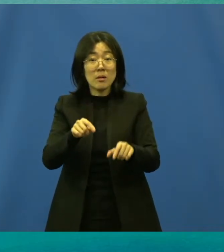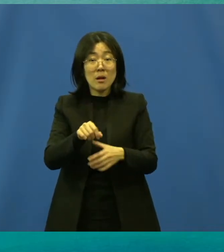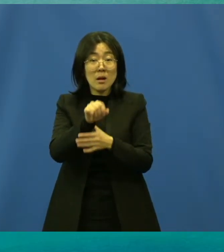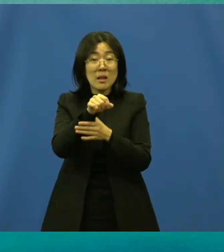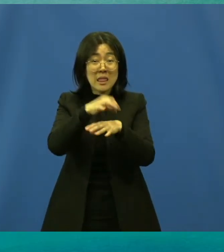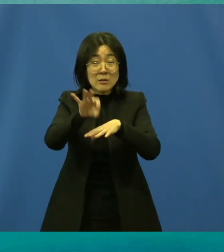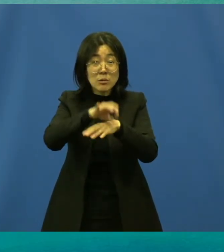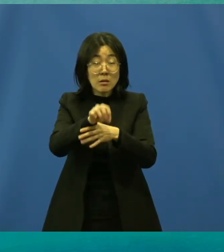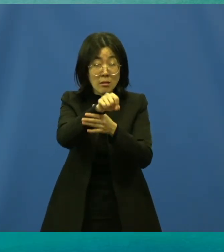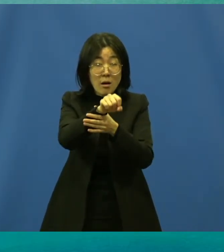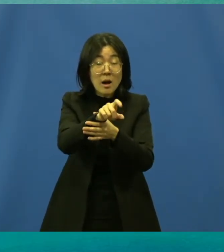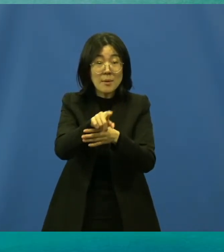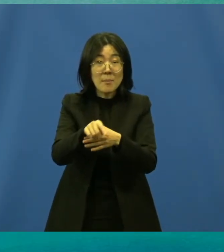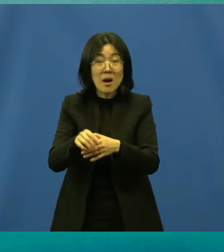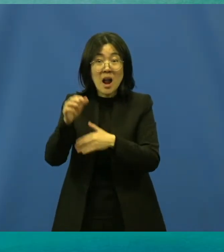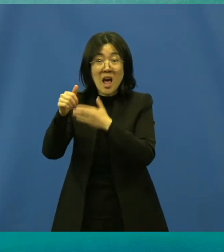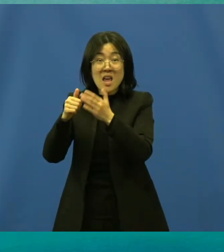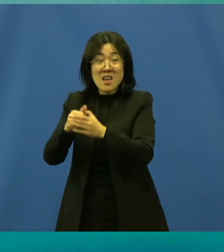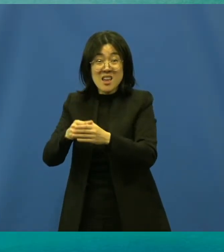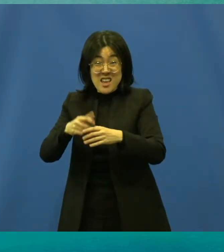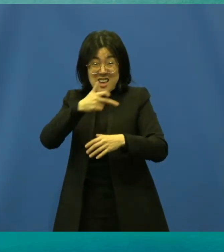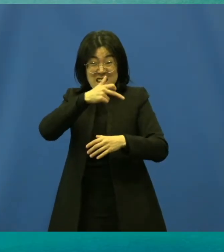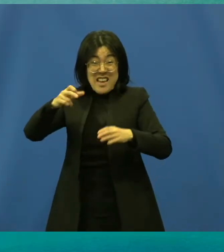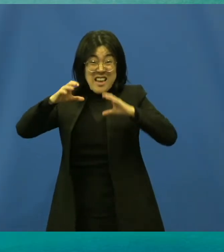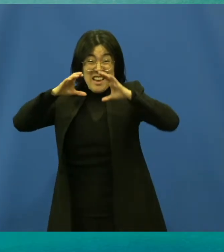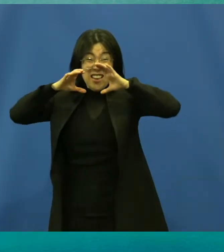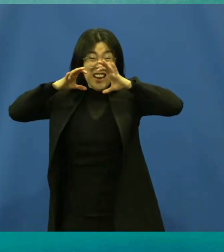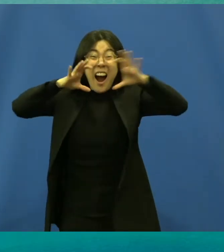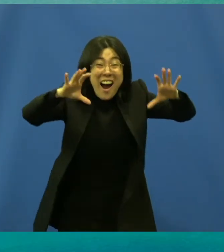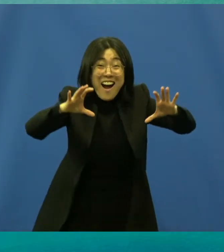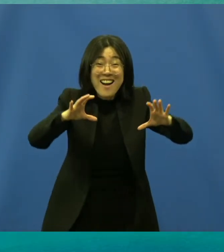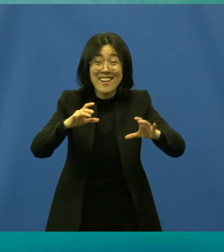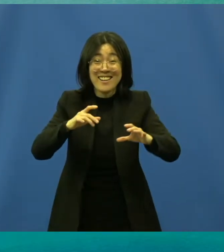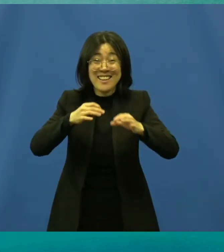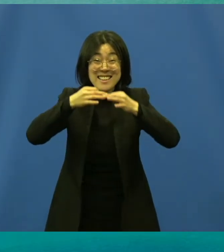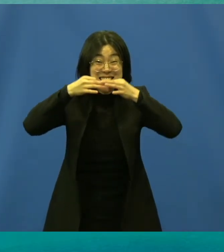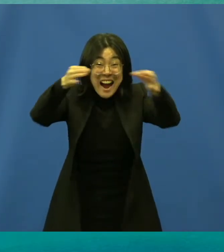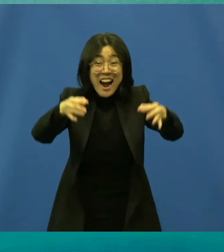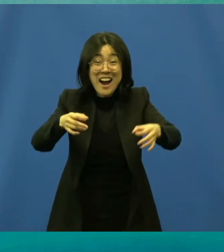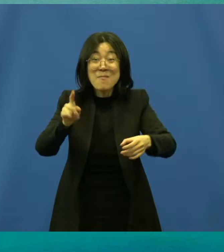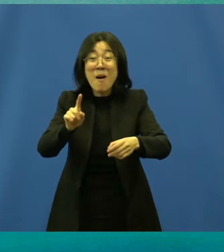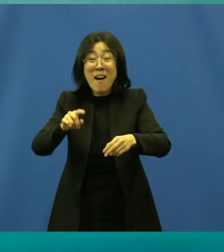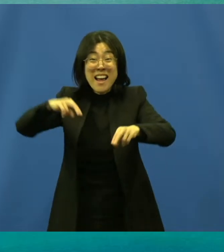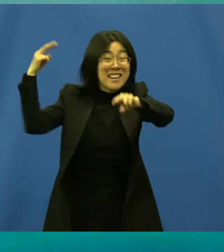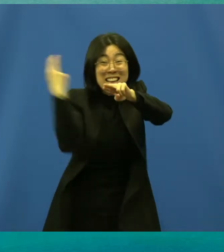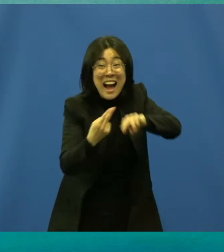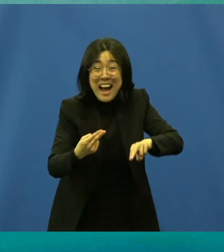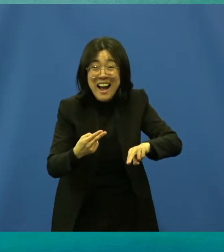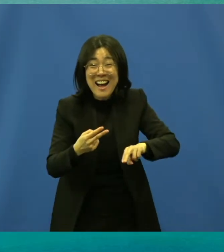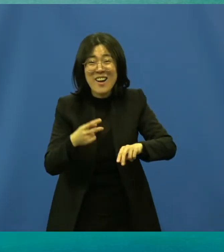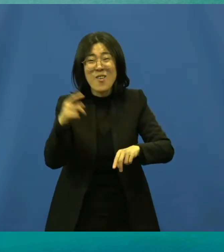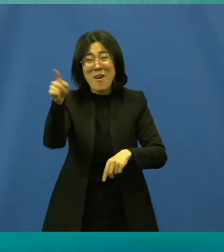그런데 그 확성기로 될 필요가 없잖아요. 매일 말씀을 보는데